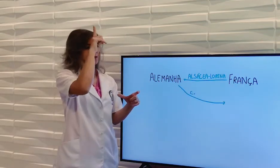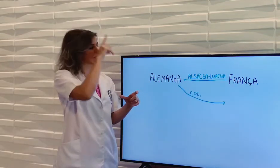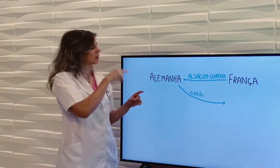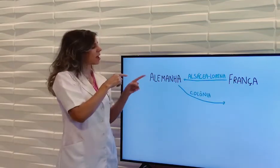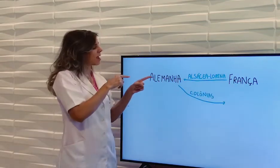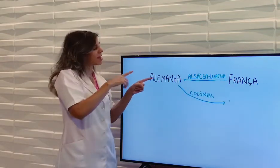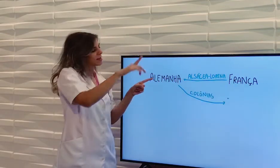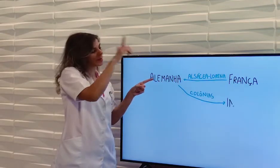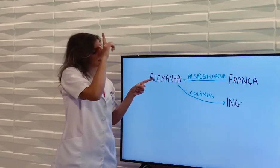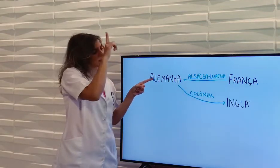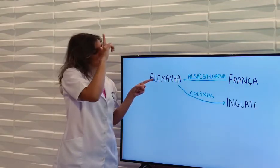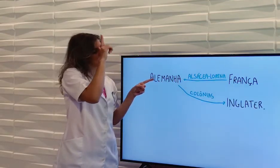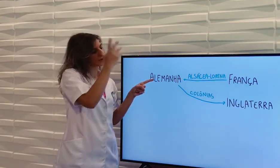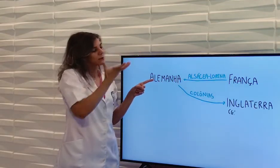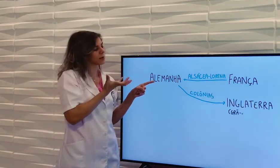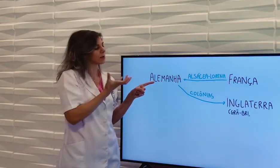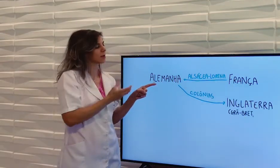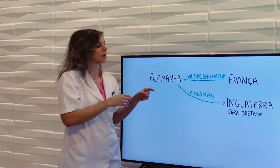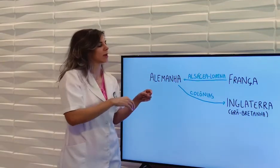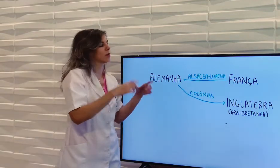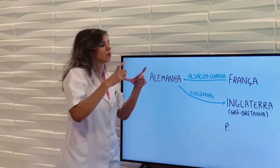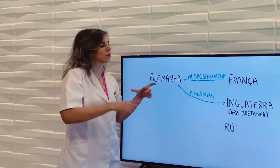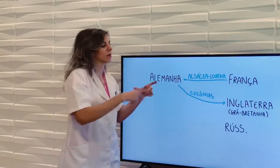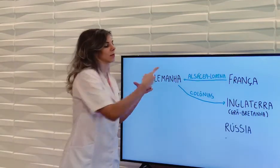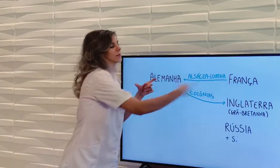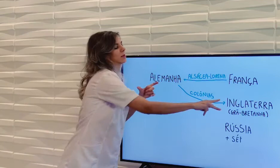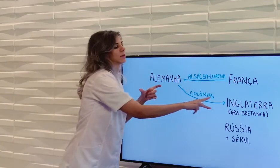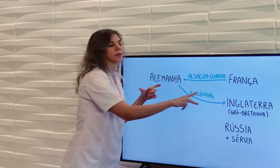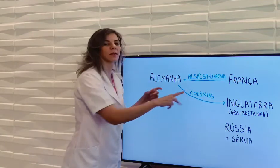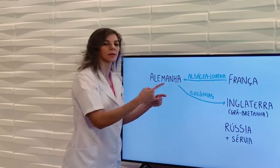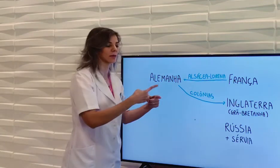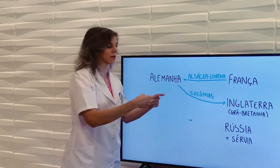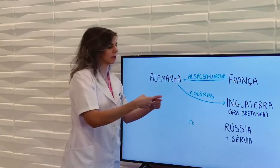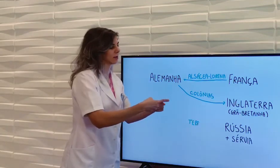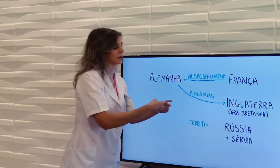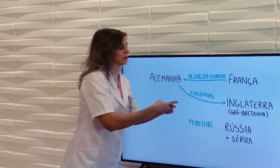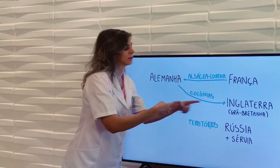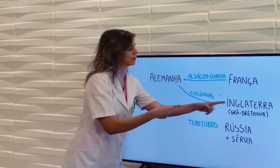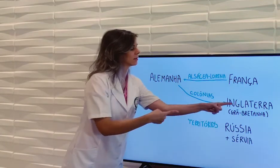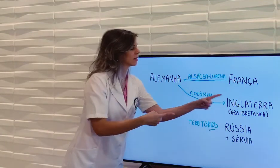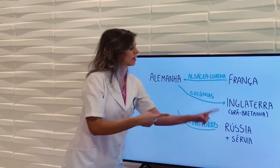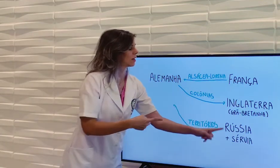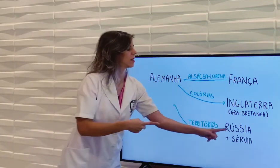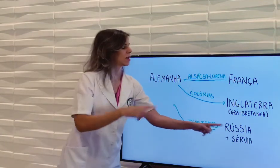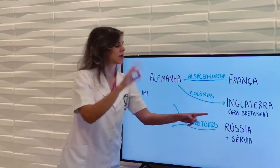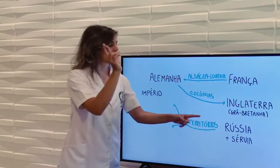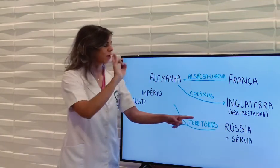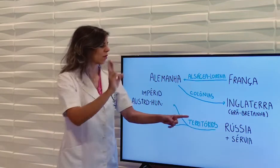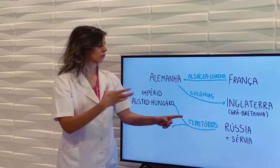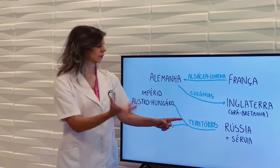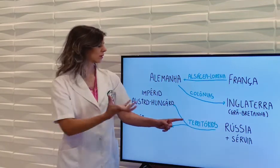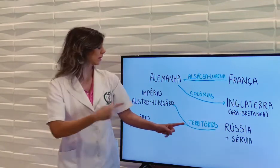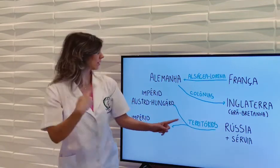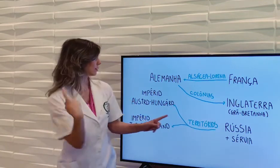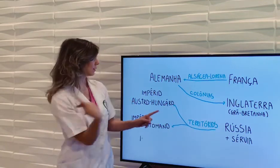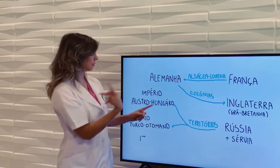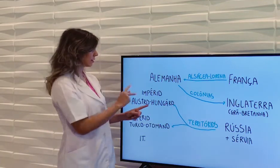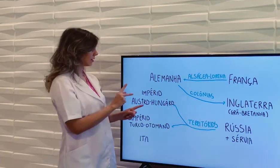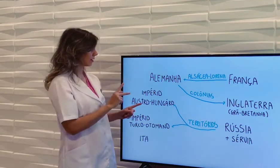as colônias da Inglaterra. Enquanto isso, a Rússia e a Sérvia queriam os territórios do Império Austro-Húngaro e do Otomano.